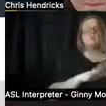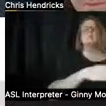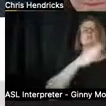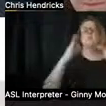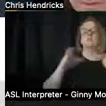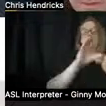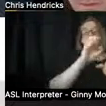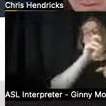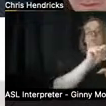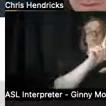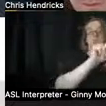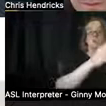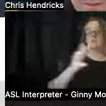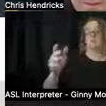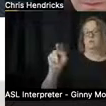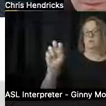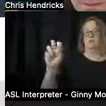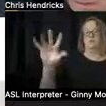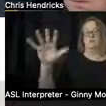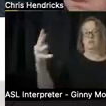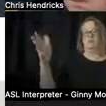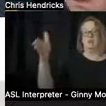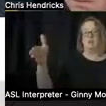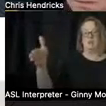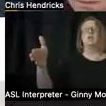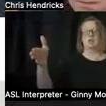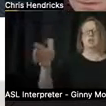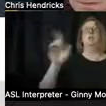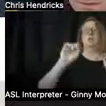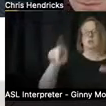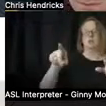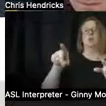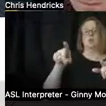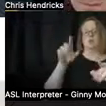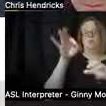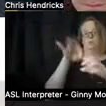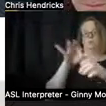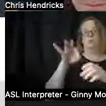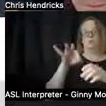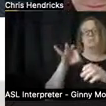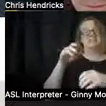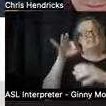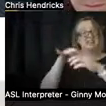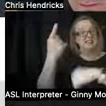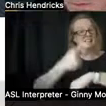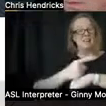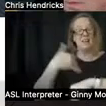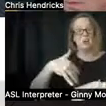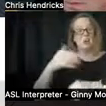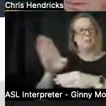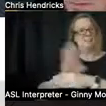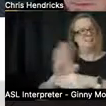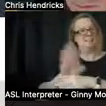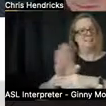pueden votar antes de tiempo porque el martes el Día de las elecciones ese puede ser un día muy ocupado tenemos información